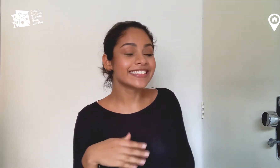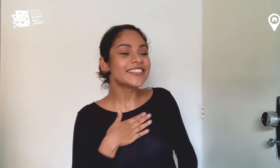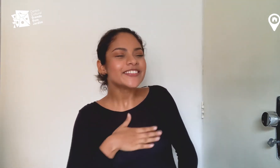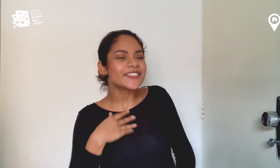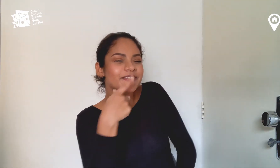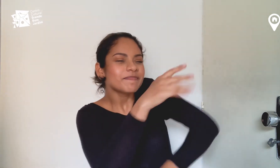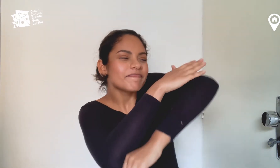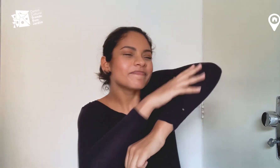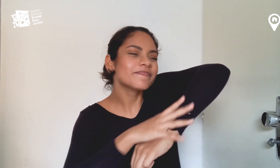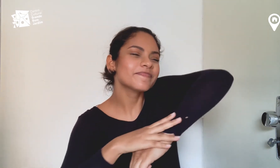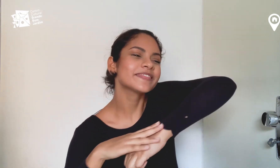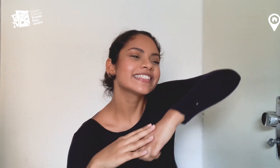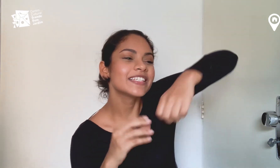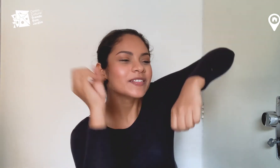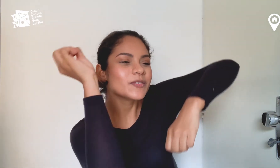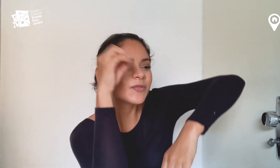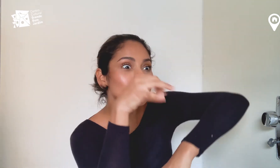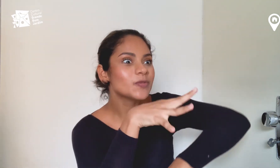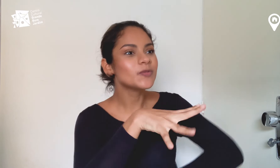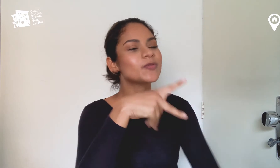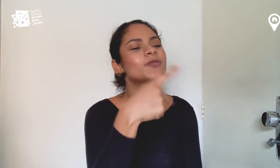Tua pele, tua luz, tua juba.